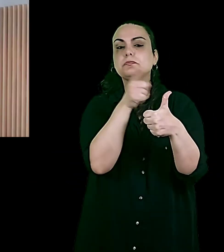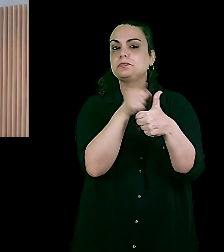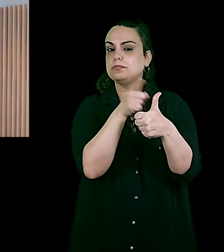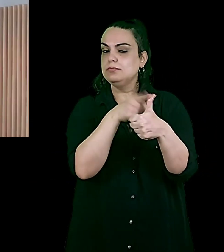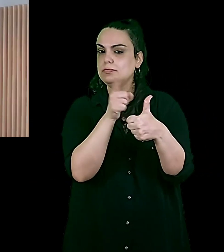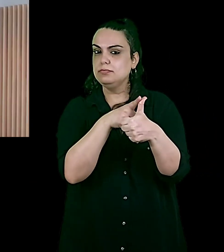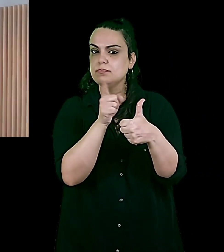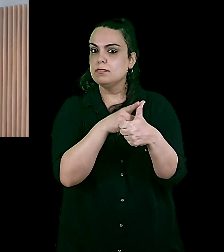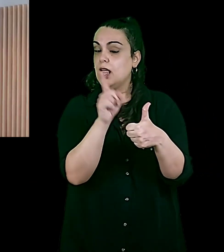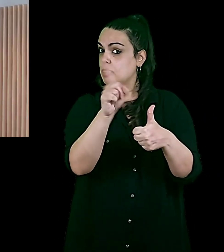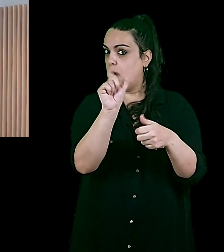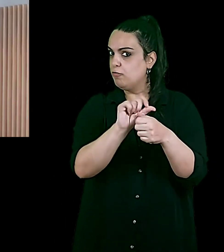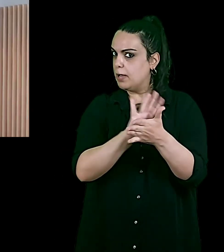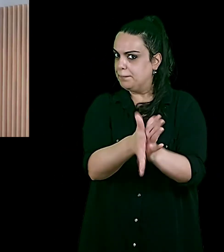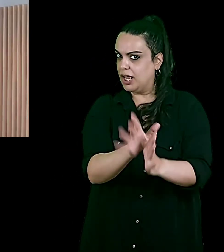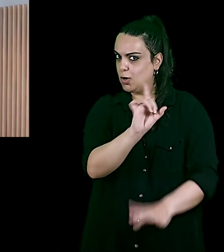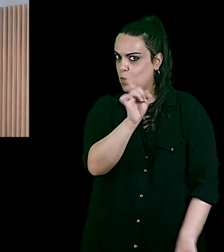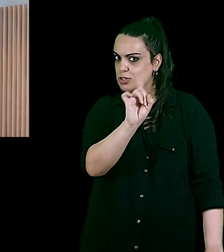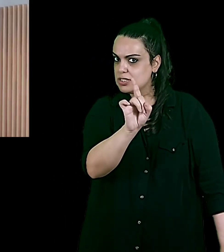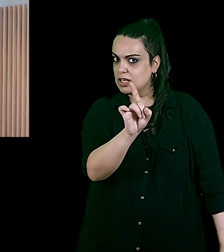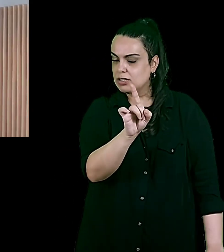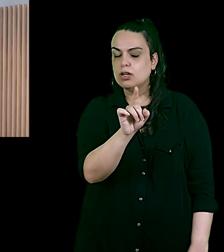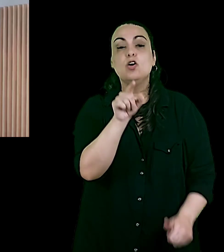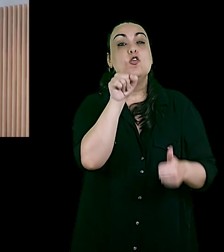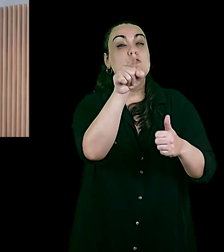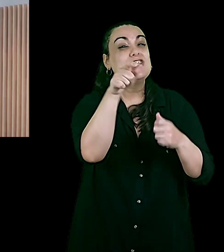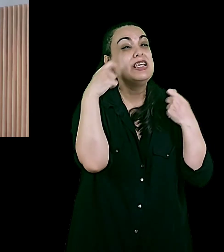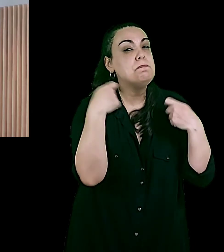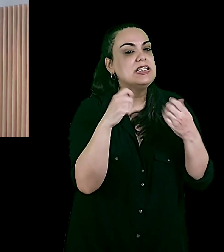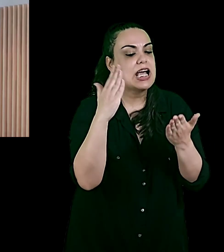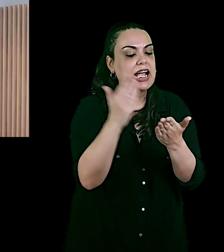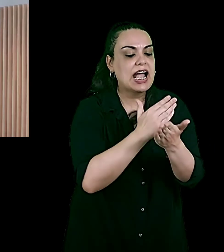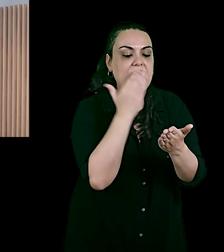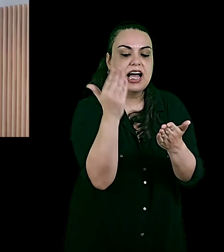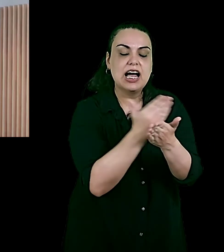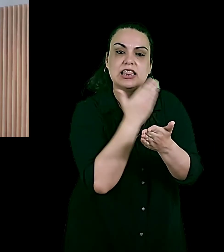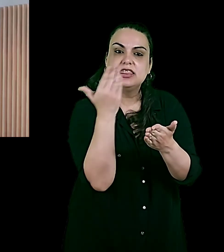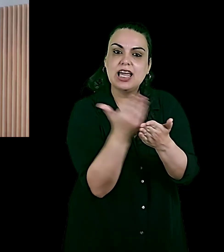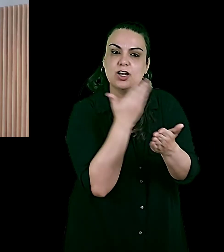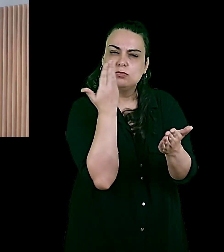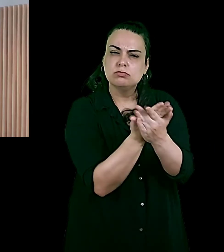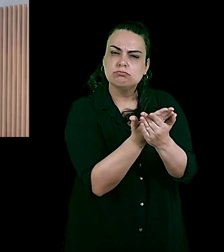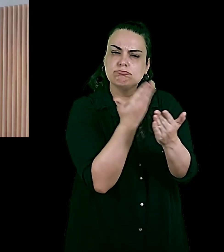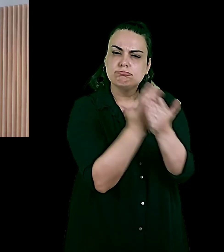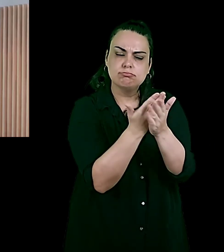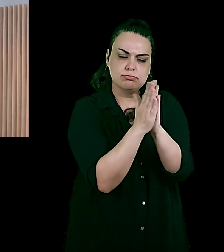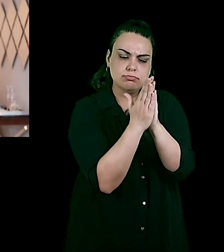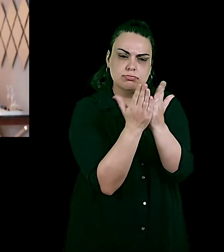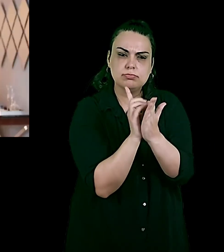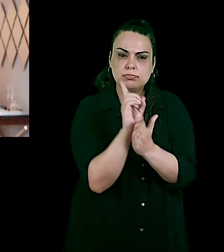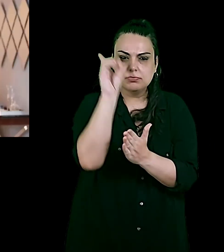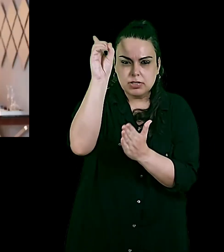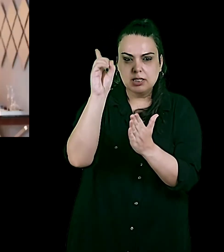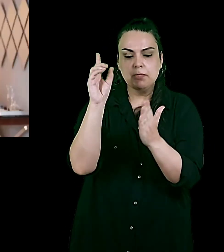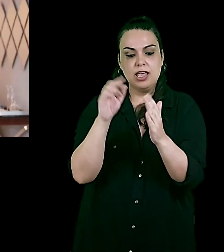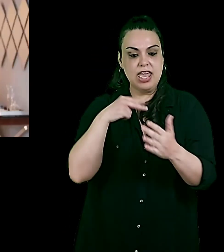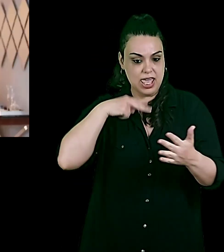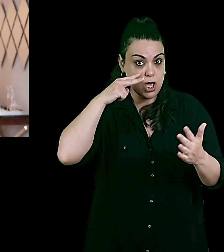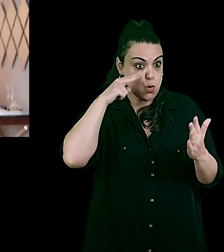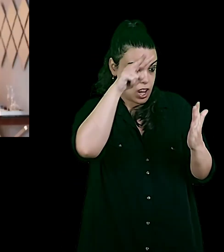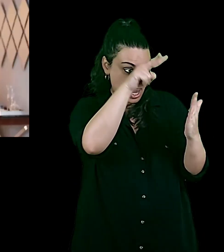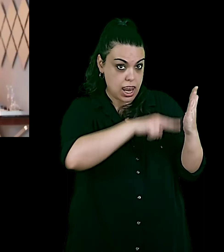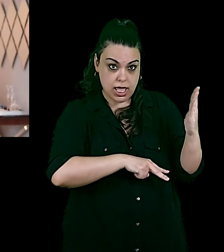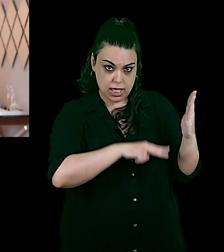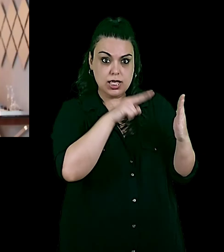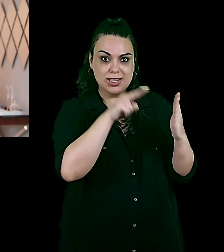primeira delas, sem preconceito, você precisa fazer um caderno devocional. Eu tô lendo aqui porque eu não